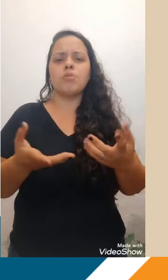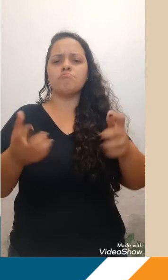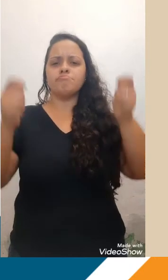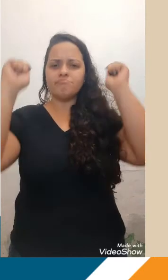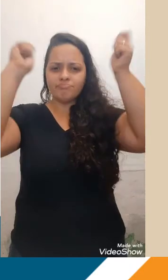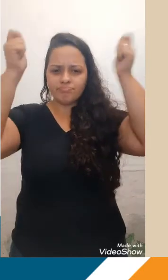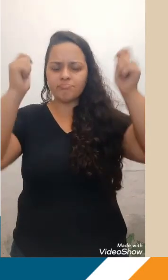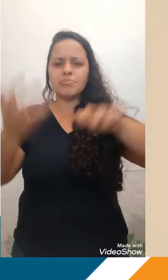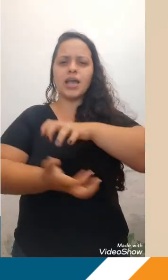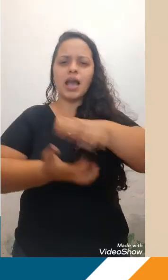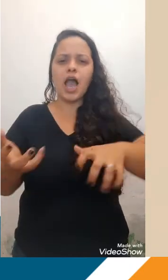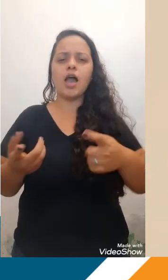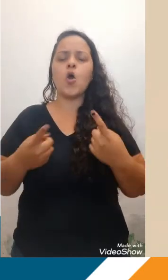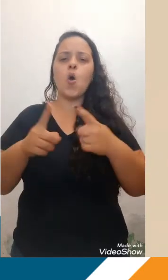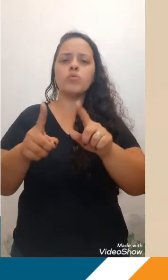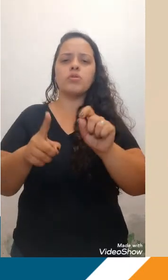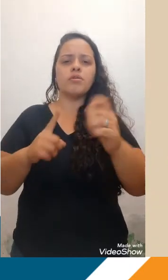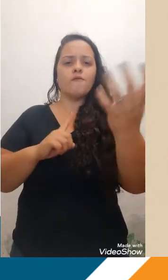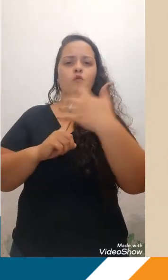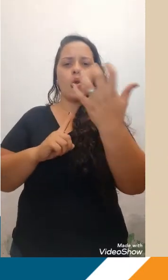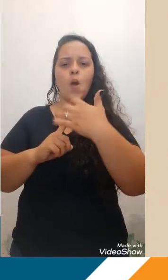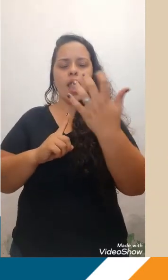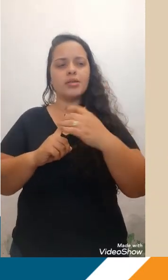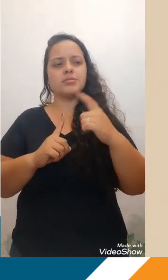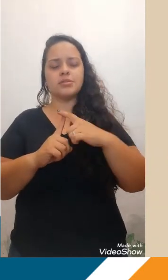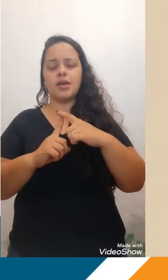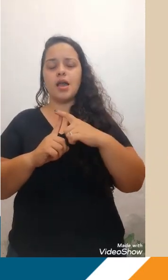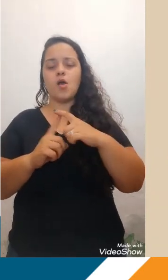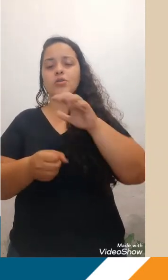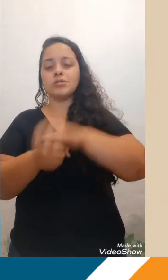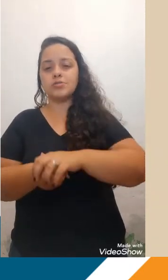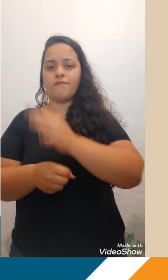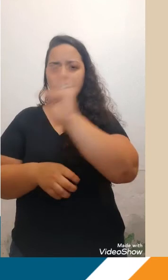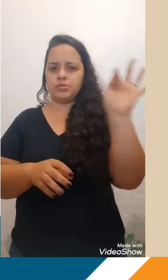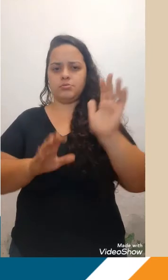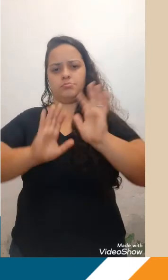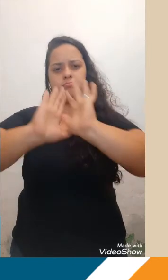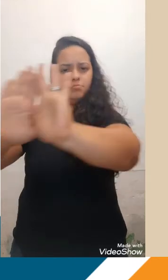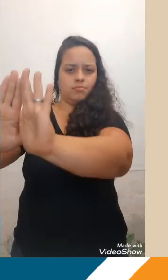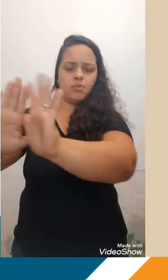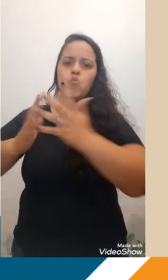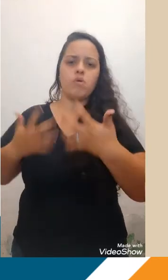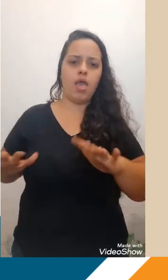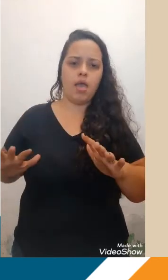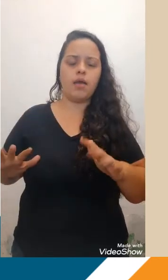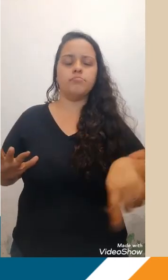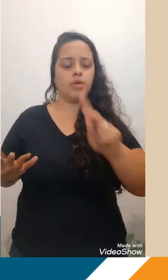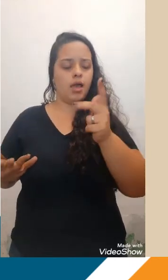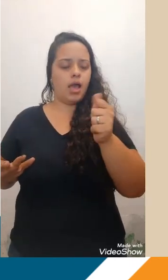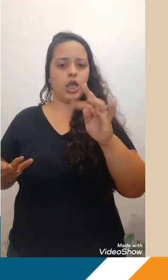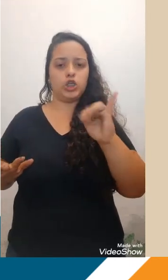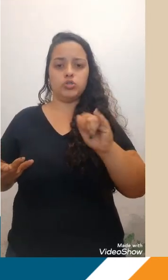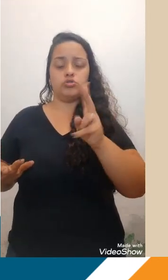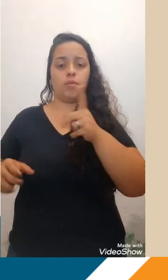rebelião com o objetivo de afastar a influência da colonização francesa. Essas elites, agora no Haiti já